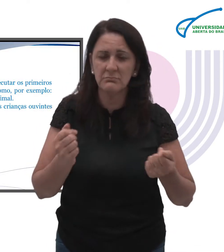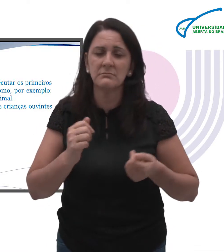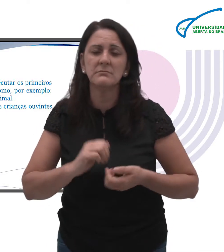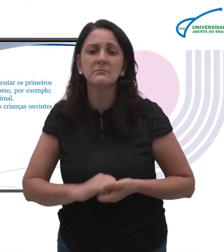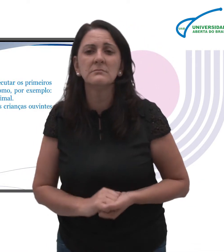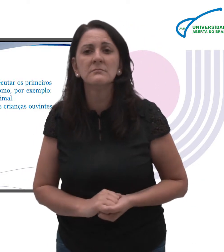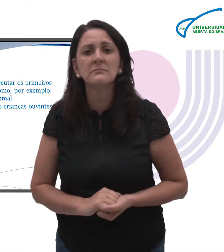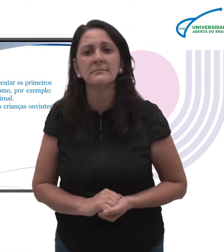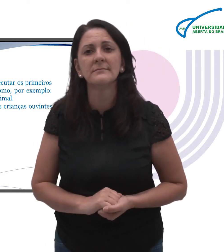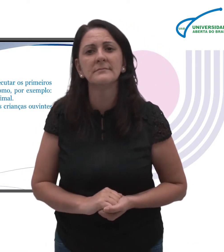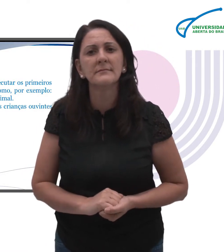qualquer animal.